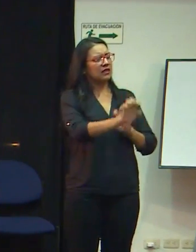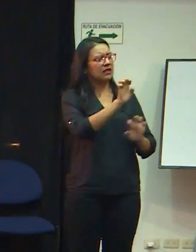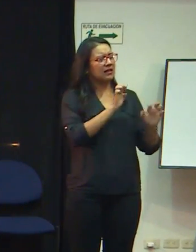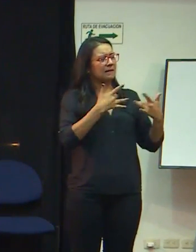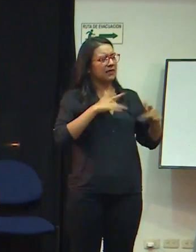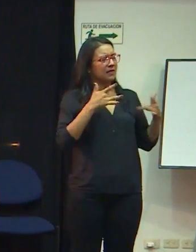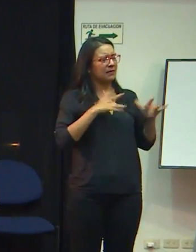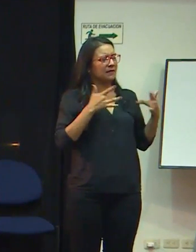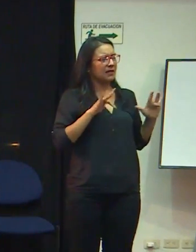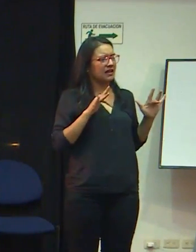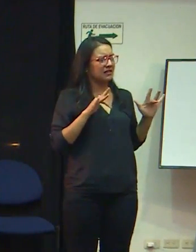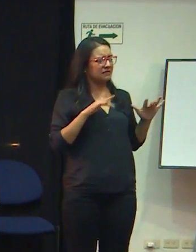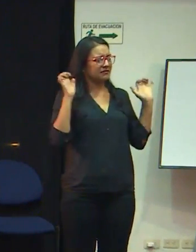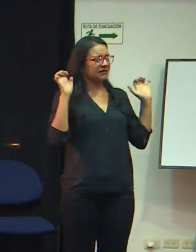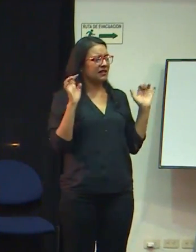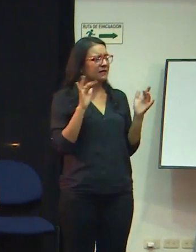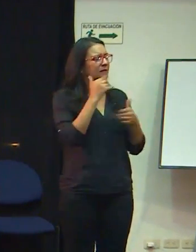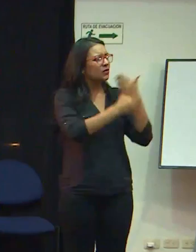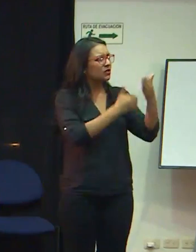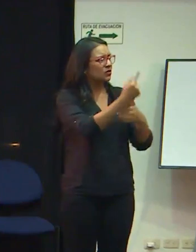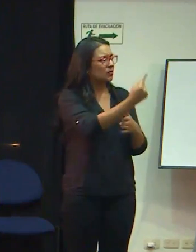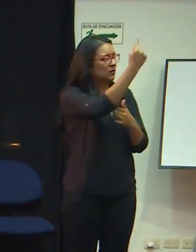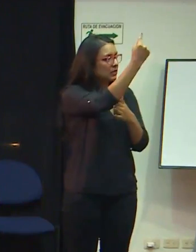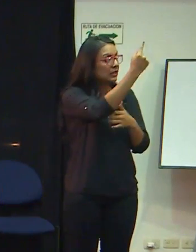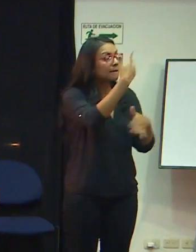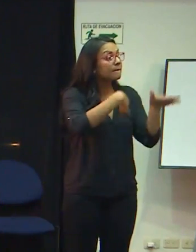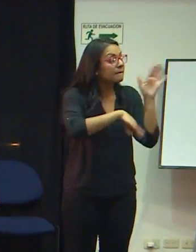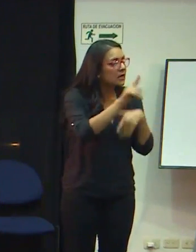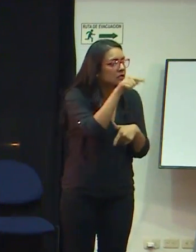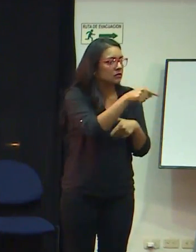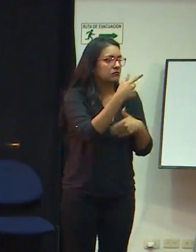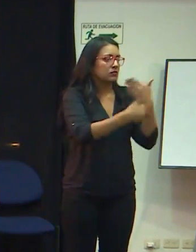esos procesos políticos y más a este proceso de conciencia.